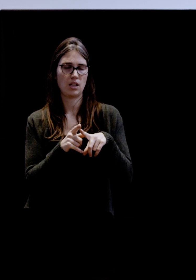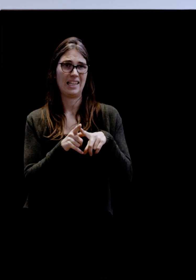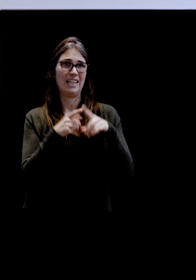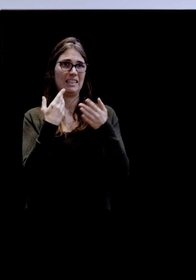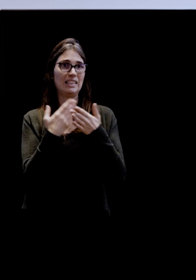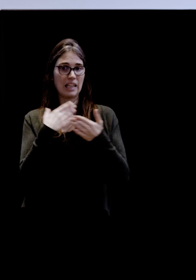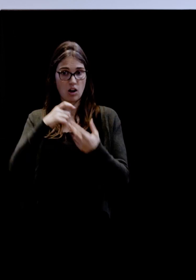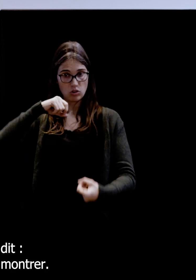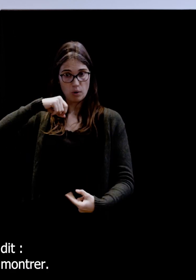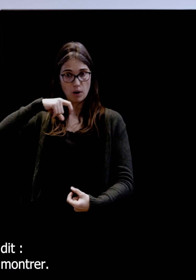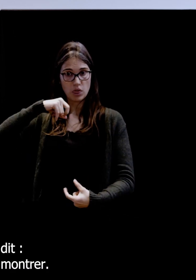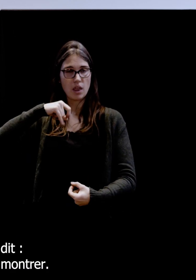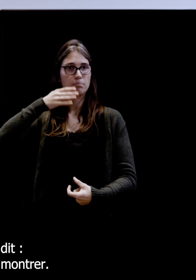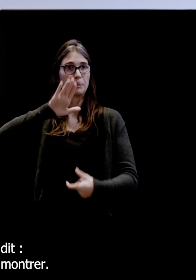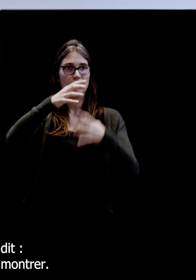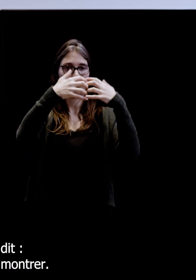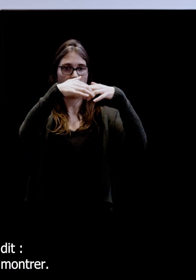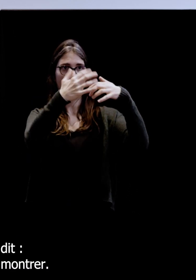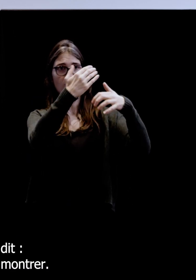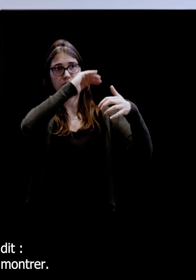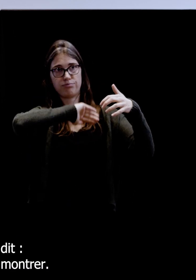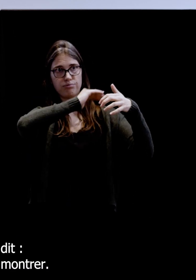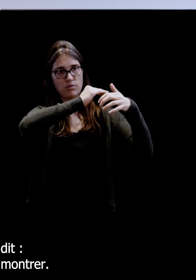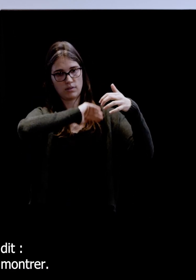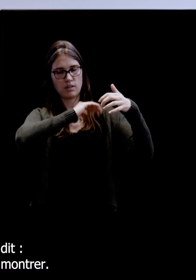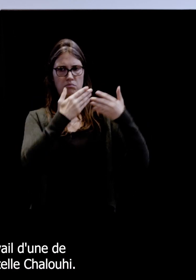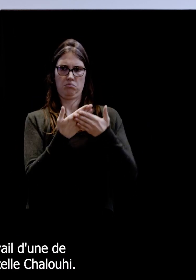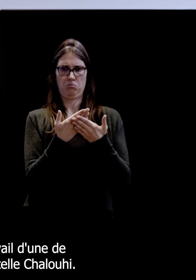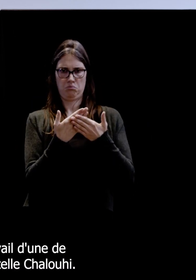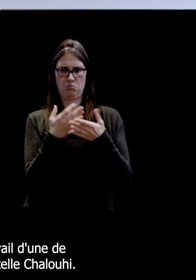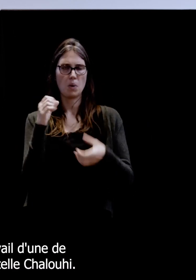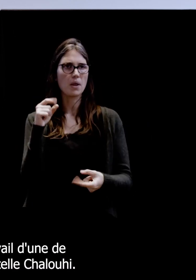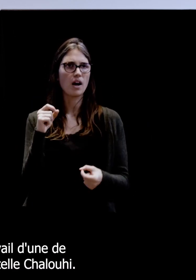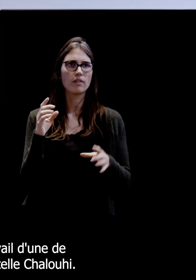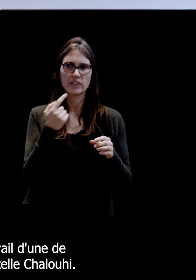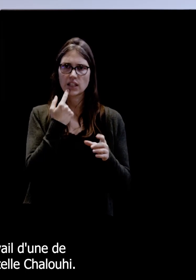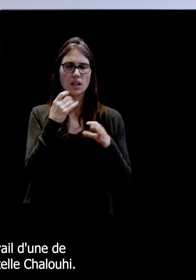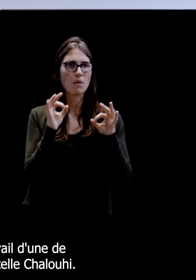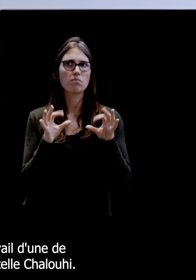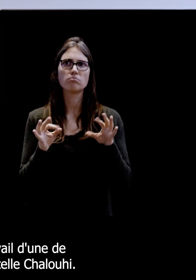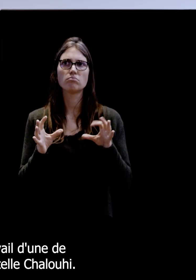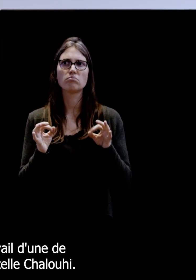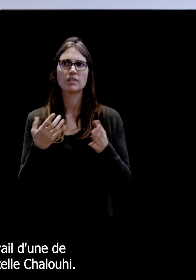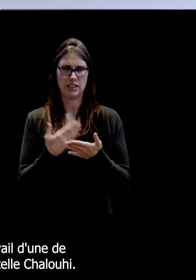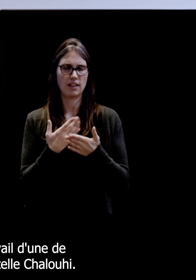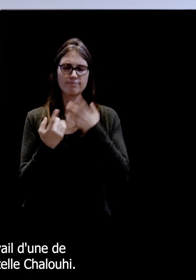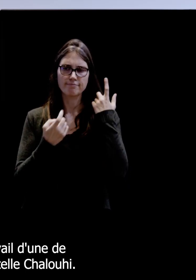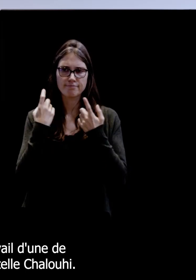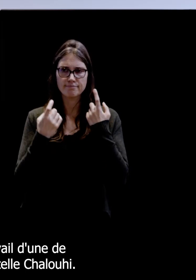antérieure, blabla. Et puis nous, on se dit, bon, attends, ok, on va essayer de le montrer. Effectivement, c'est un travail d'une de